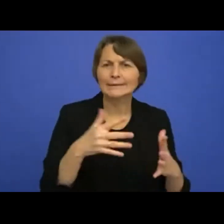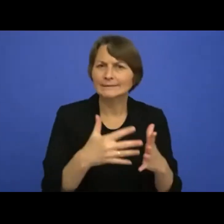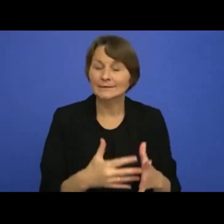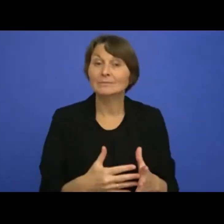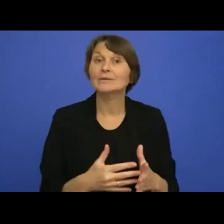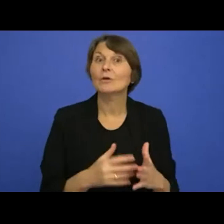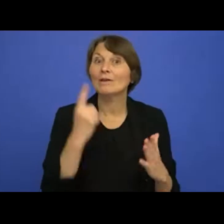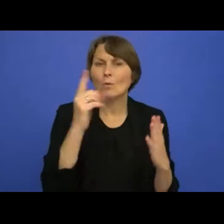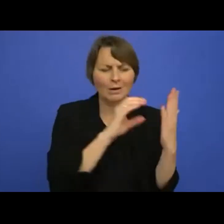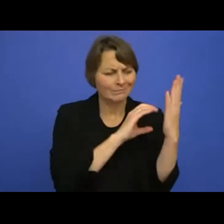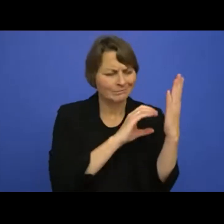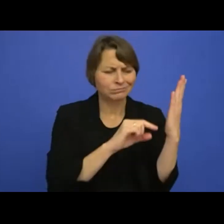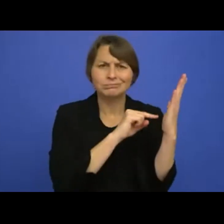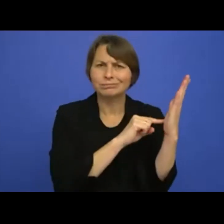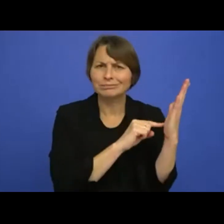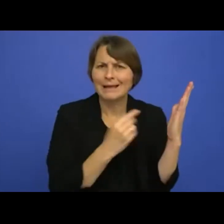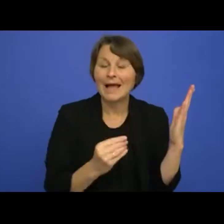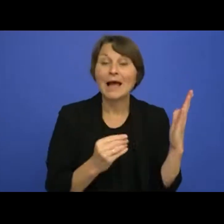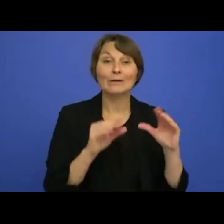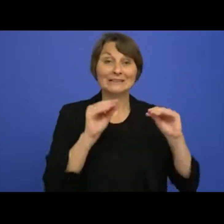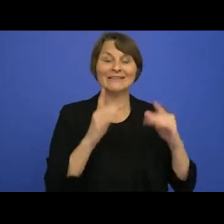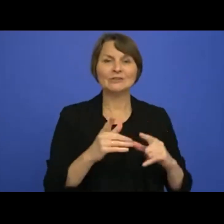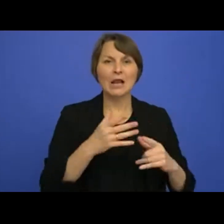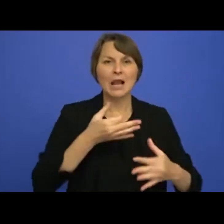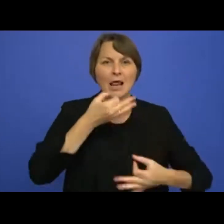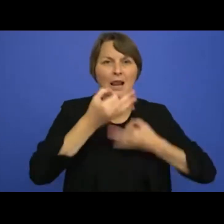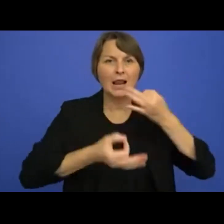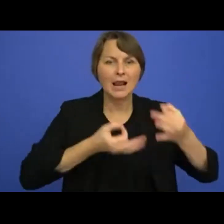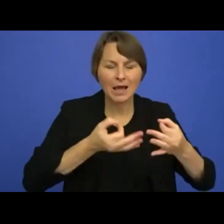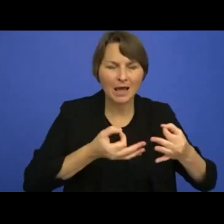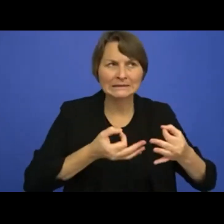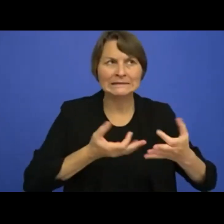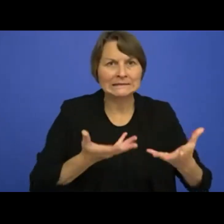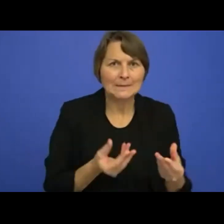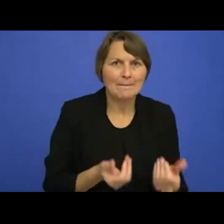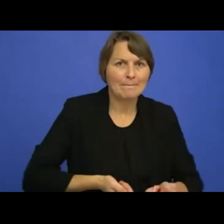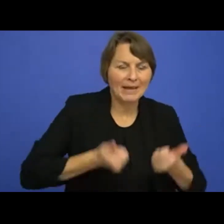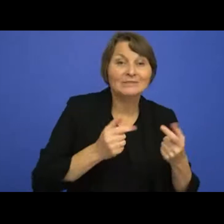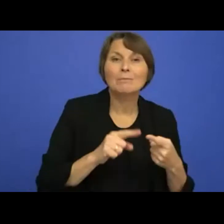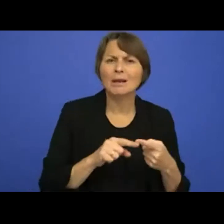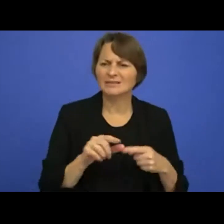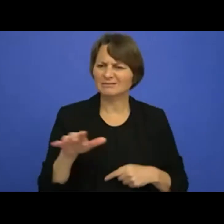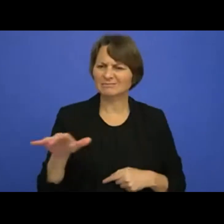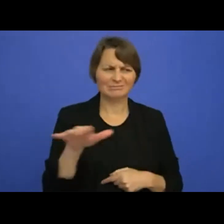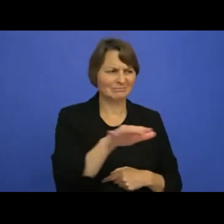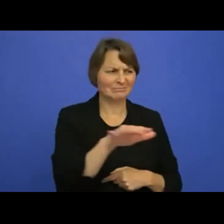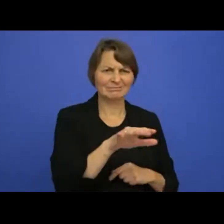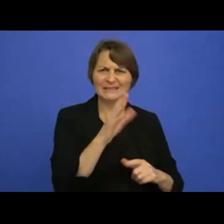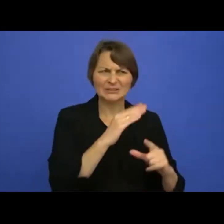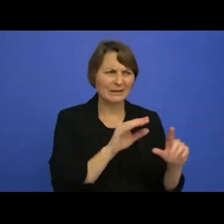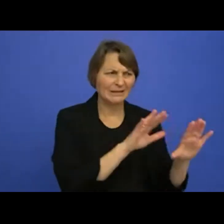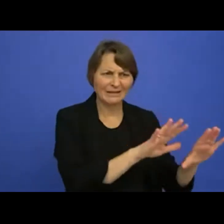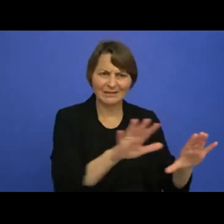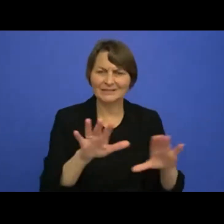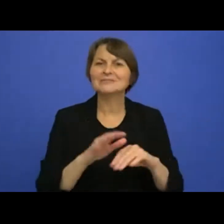mise en œuvre, évaluation. On y parle de l'importance du langage de l'éducateur ou du formateur et des problèmes